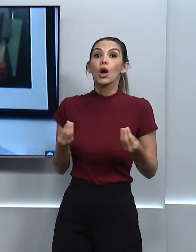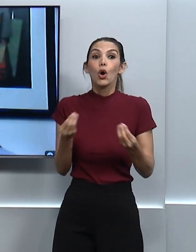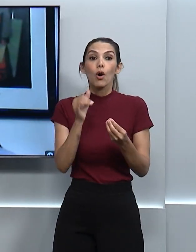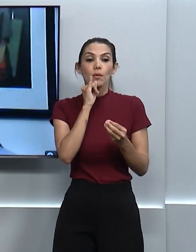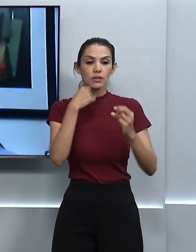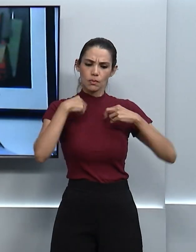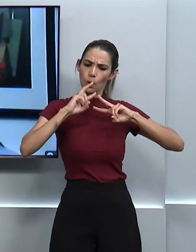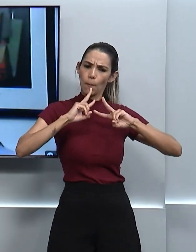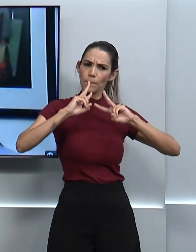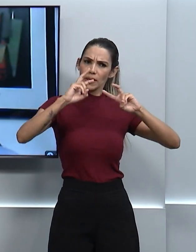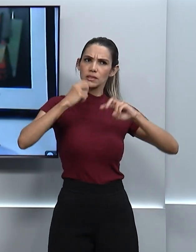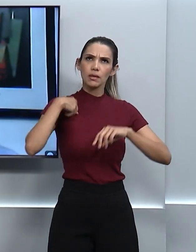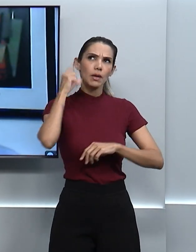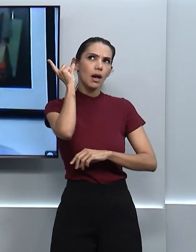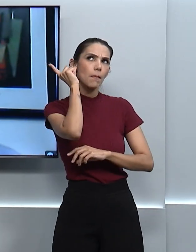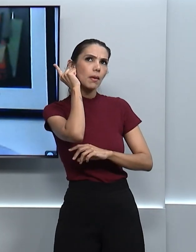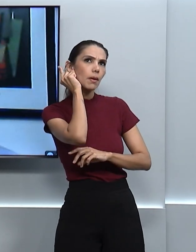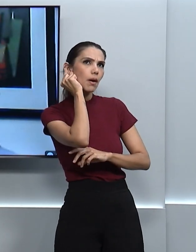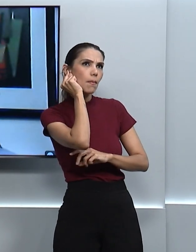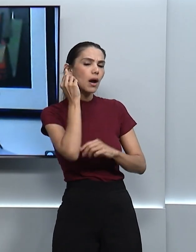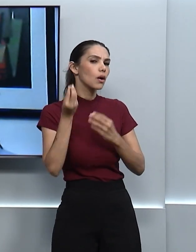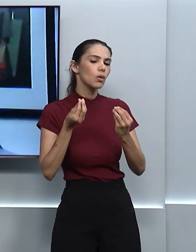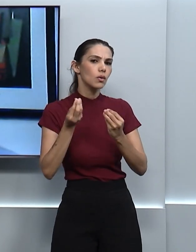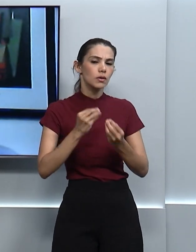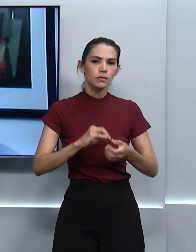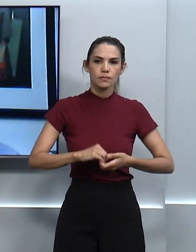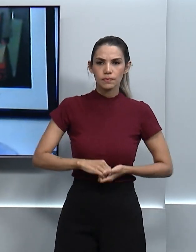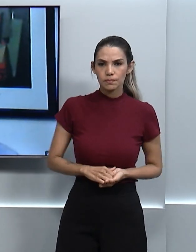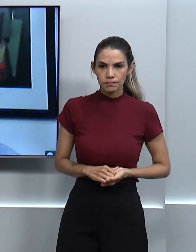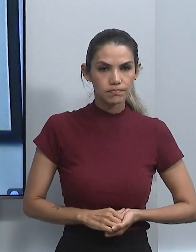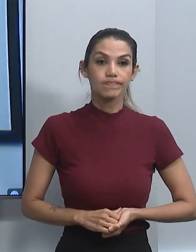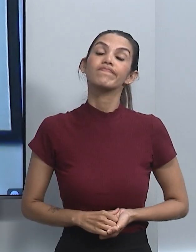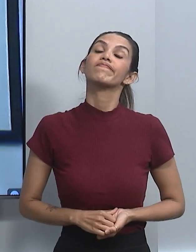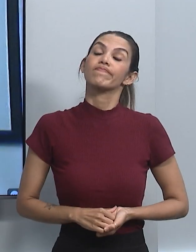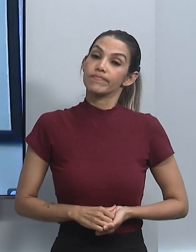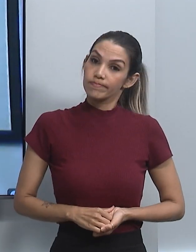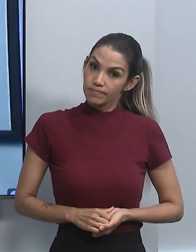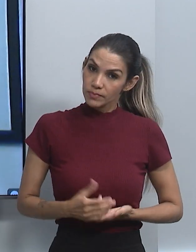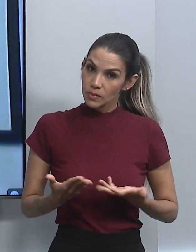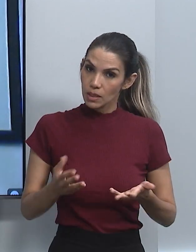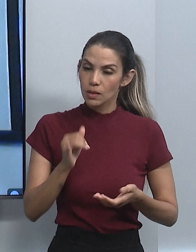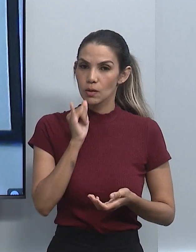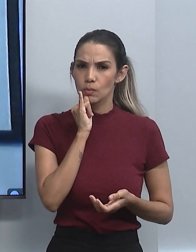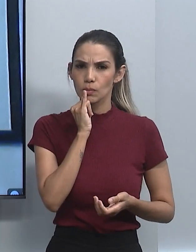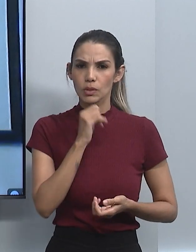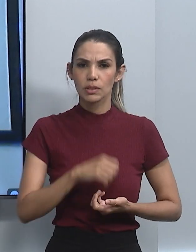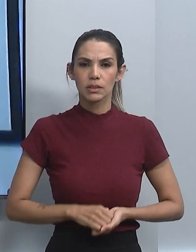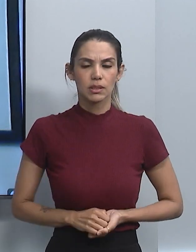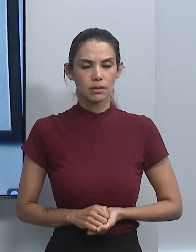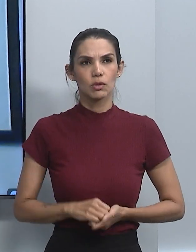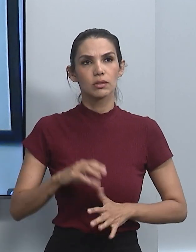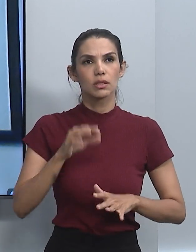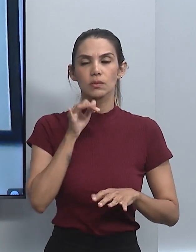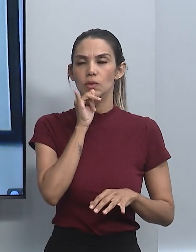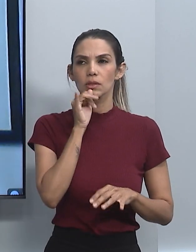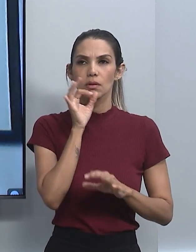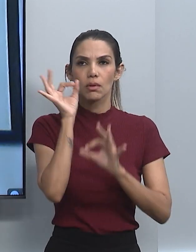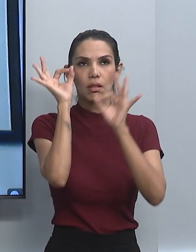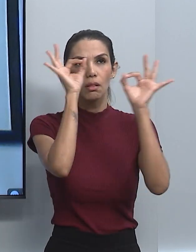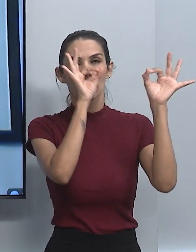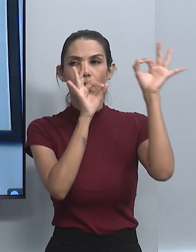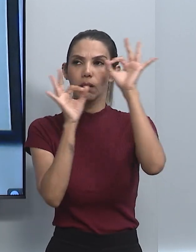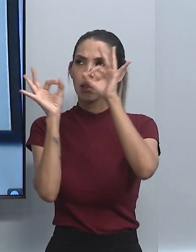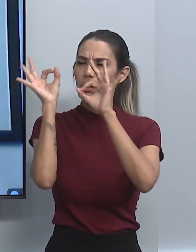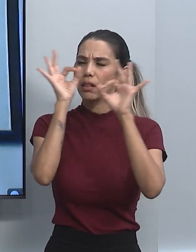eu estou perdendo a audição? Sim, então começa a falta de atenção, começa o